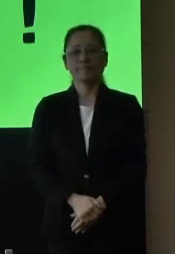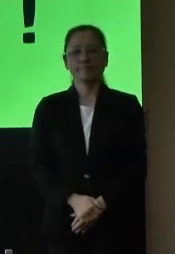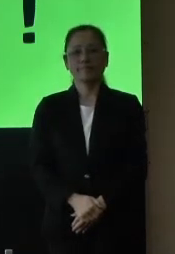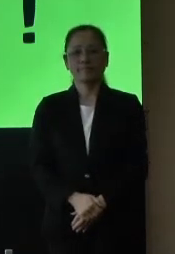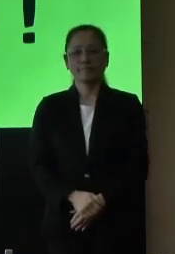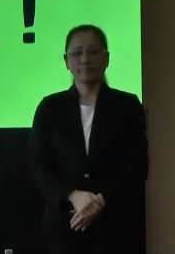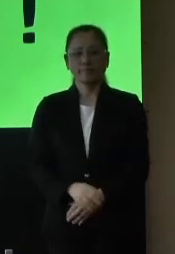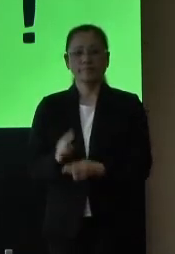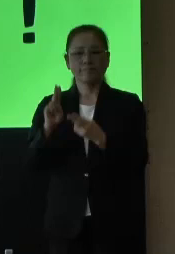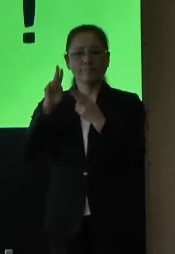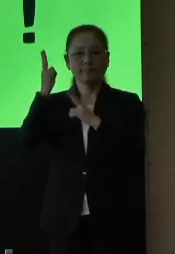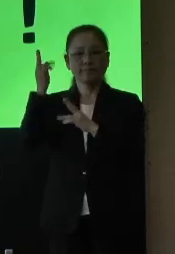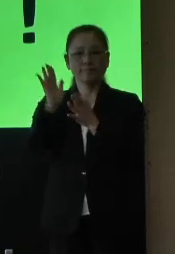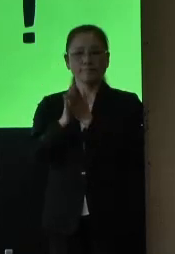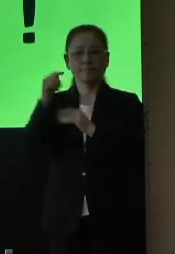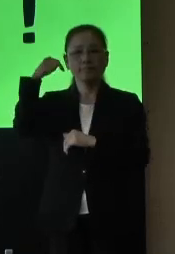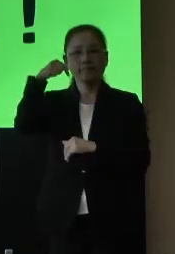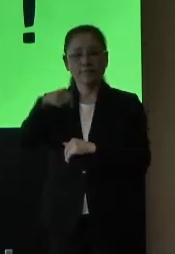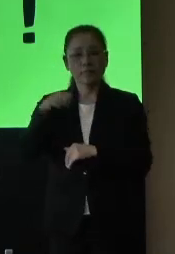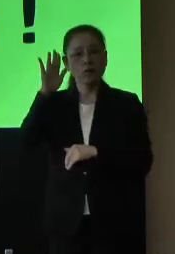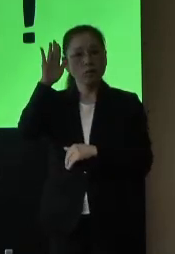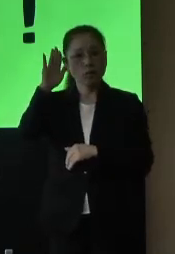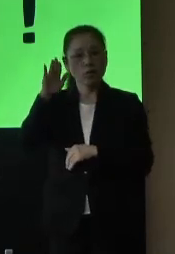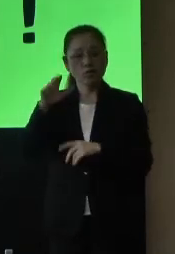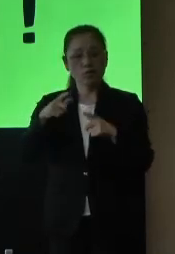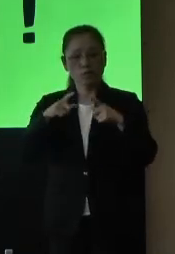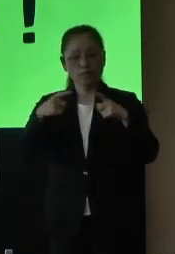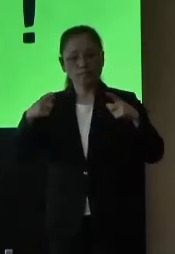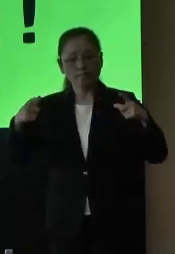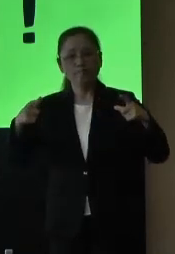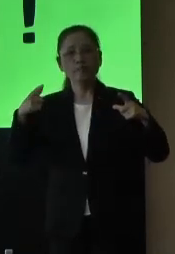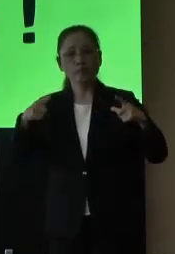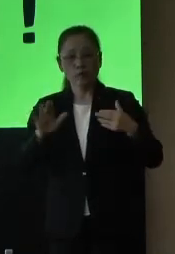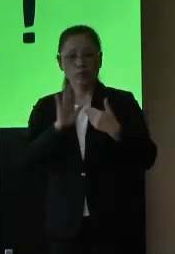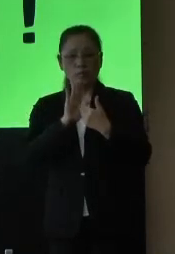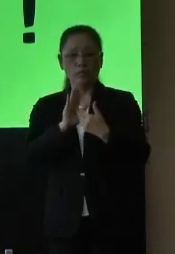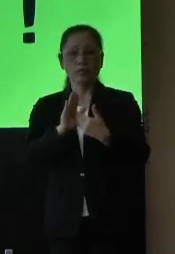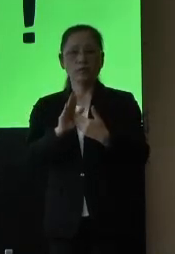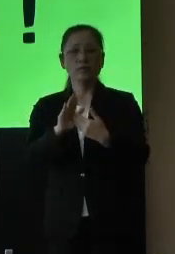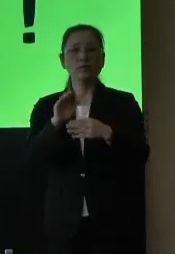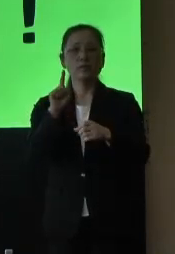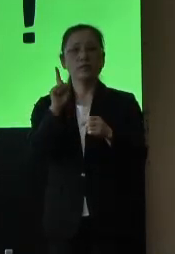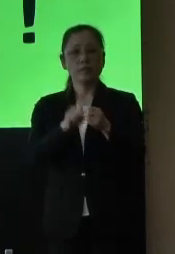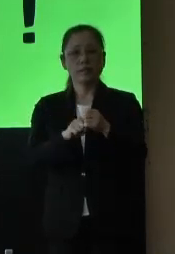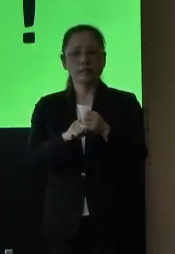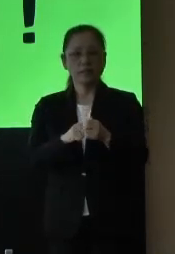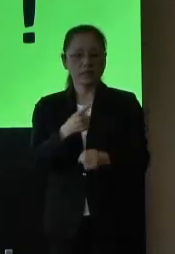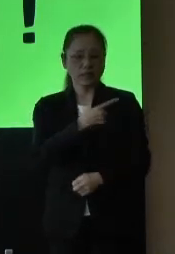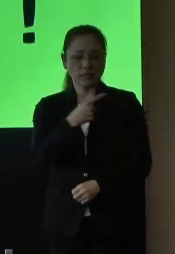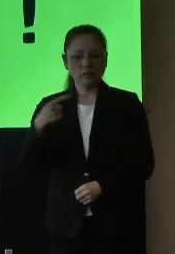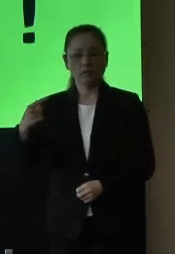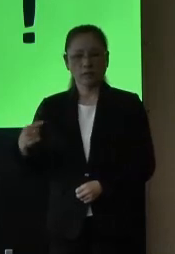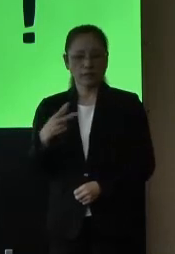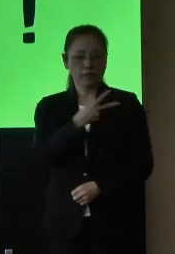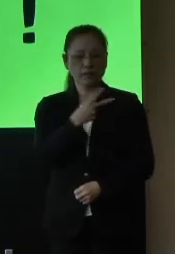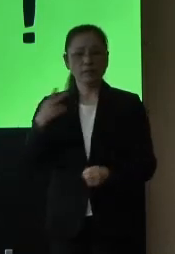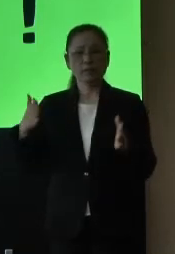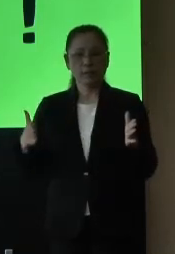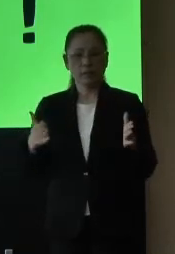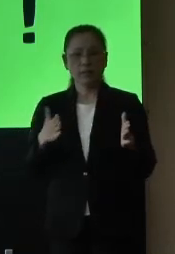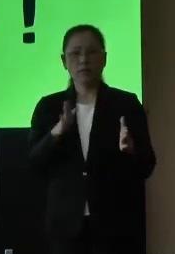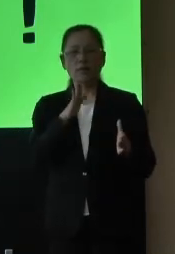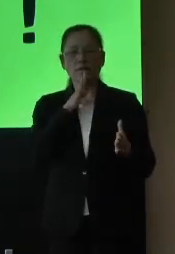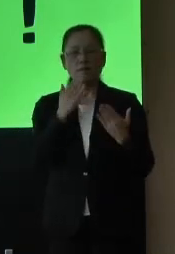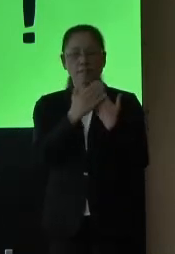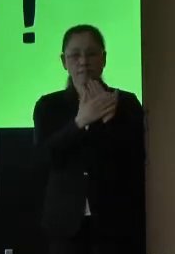沖縄県内での今後の感染拡大を抑えるためには、この1週間から2週間が大変重要